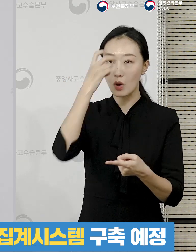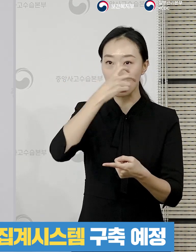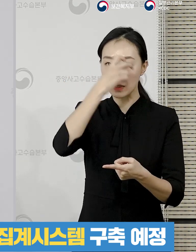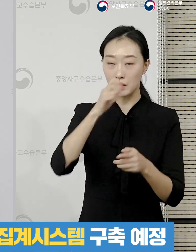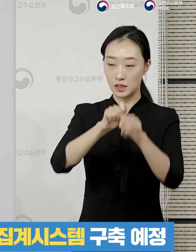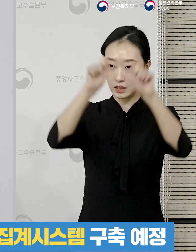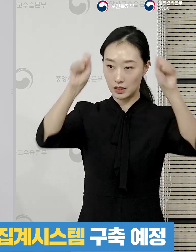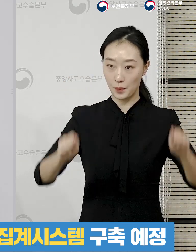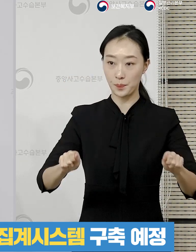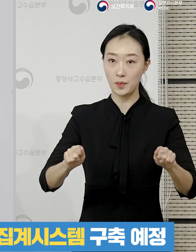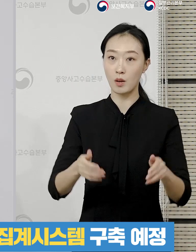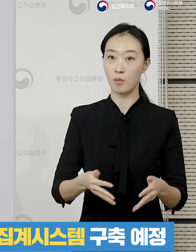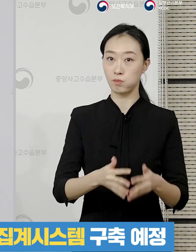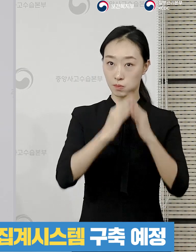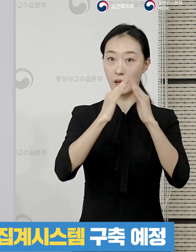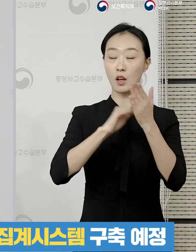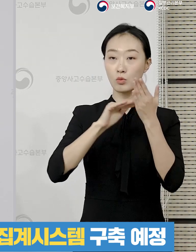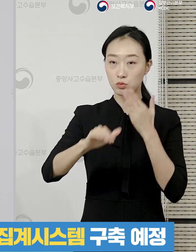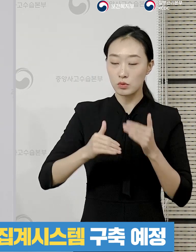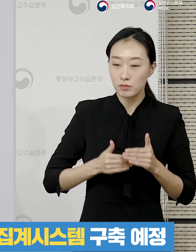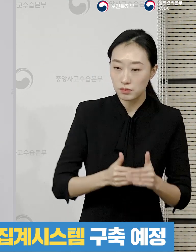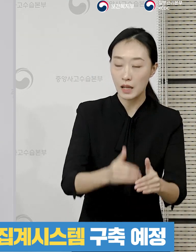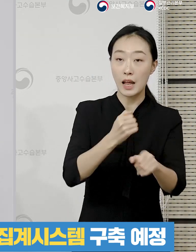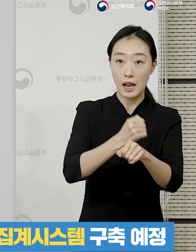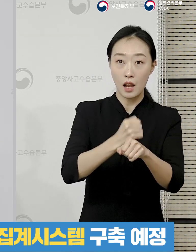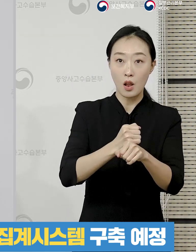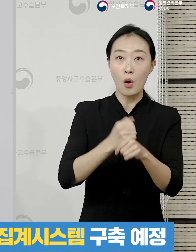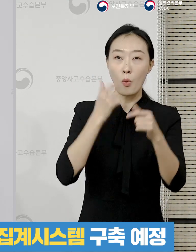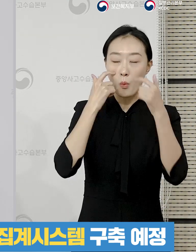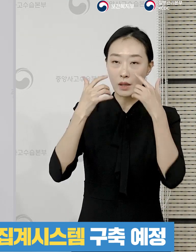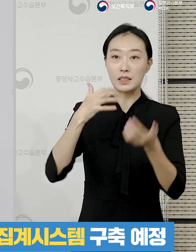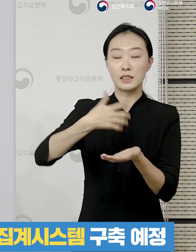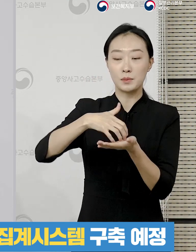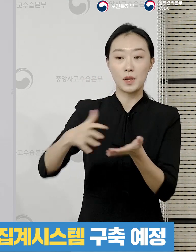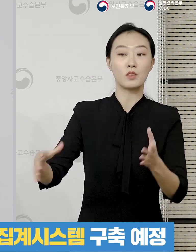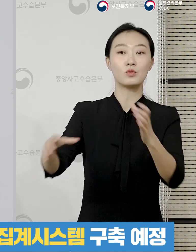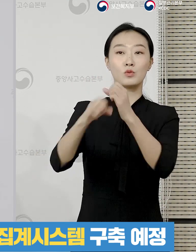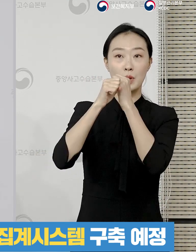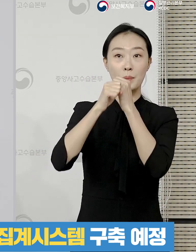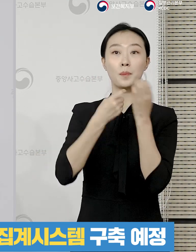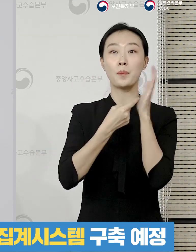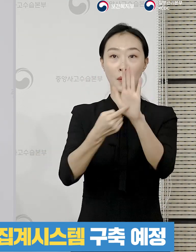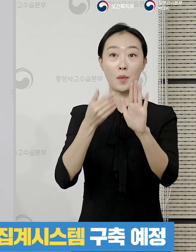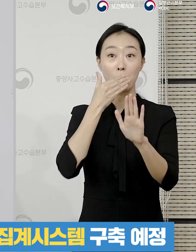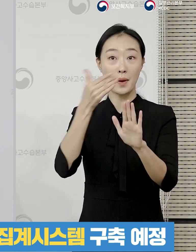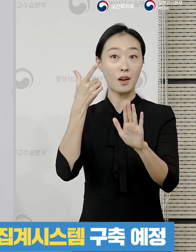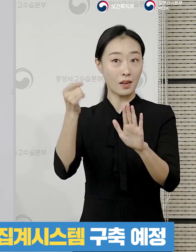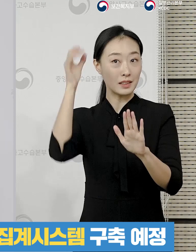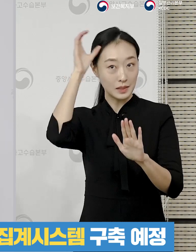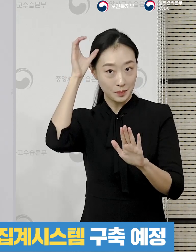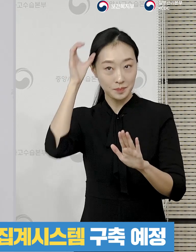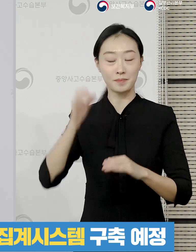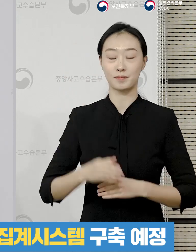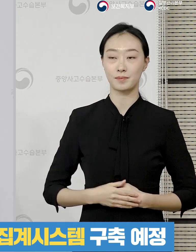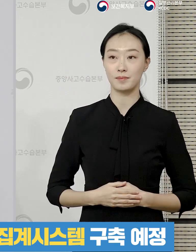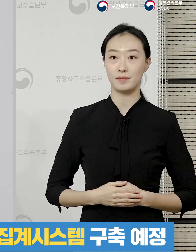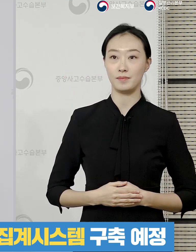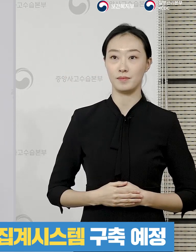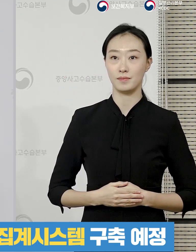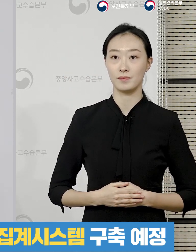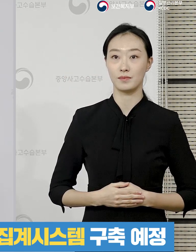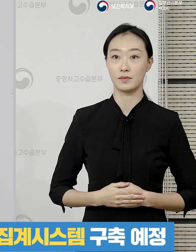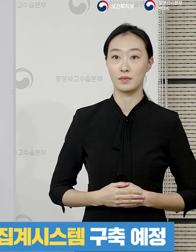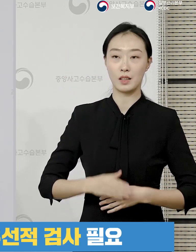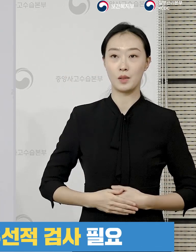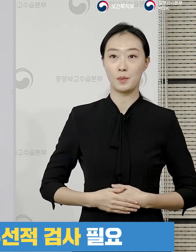월요일부터는 이것을 검사 집계 시스템을 구축해서 가동되기 때문에 보다 정확한 집계를 신속하게 할 수 있을 것으로